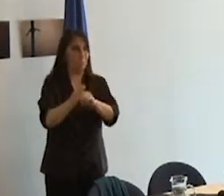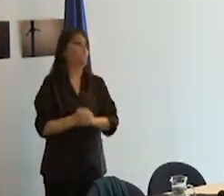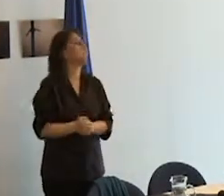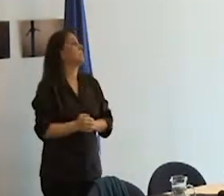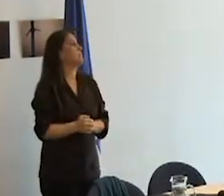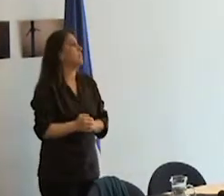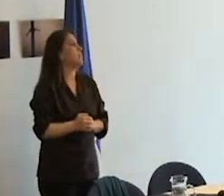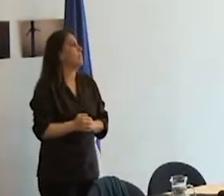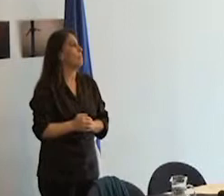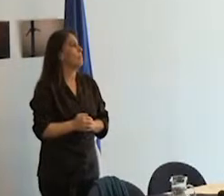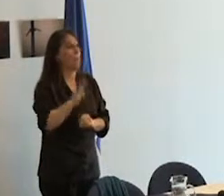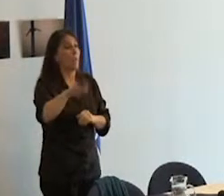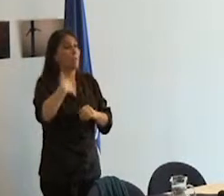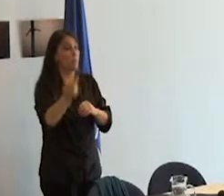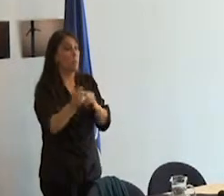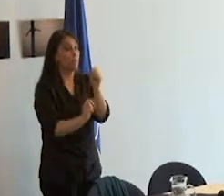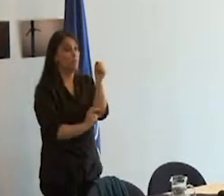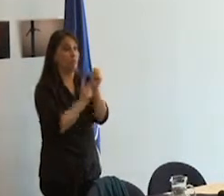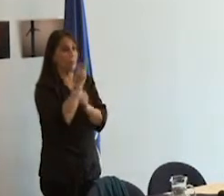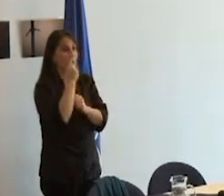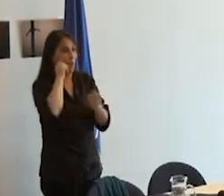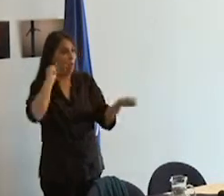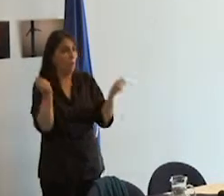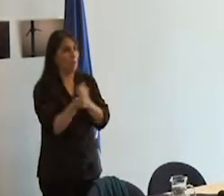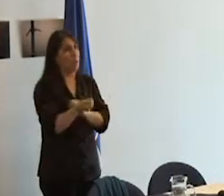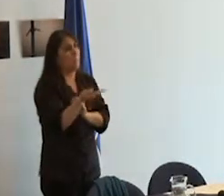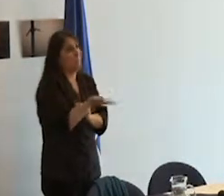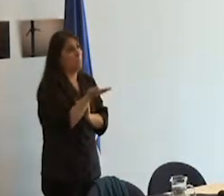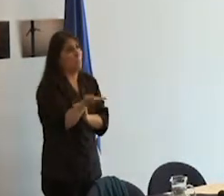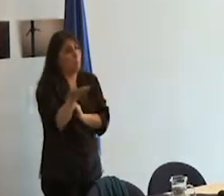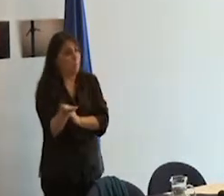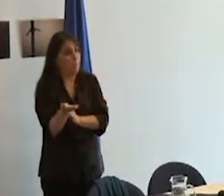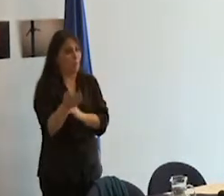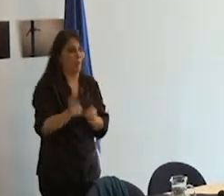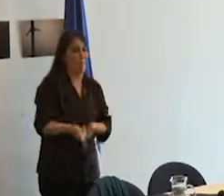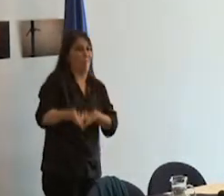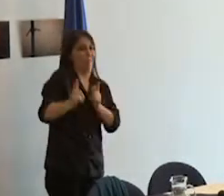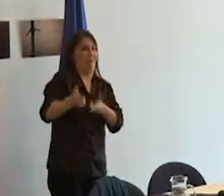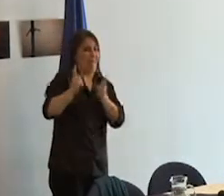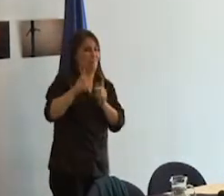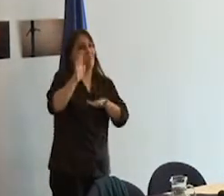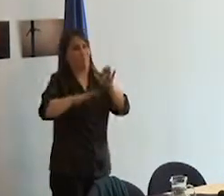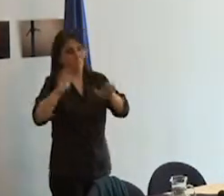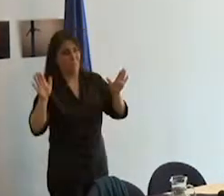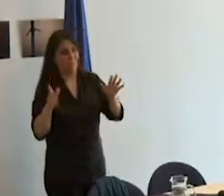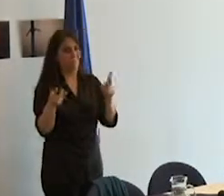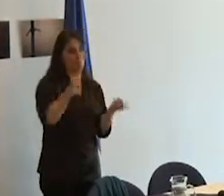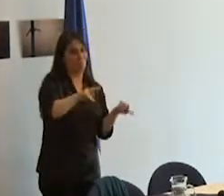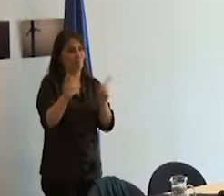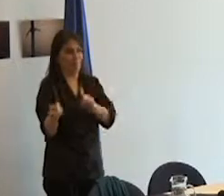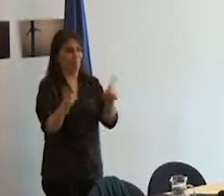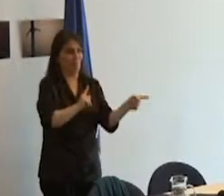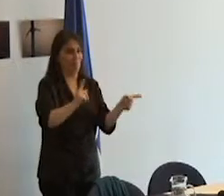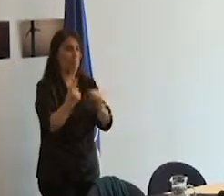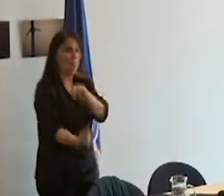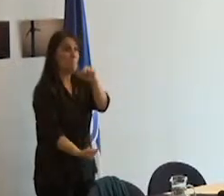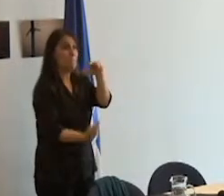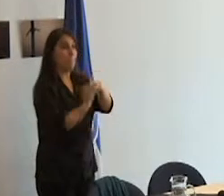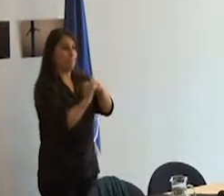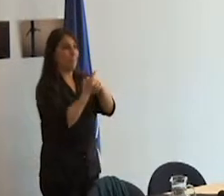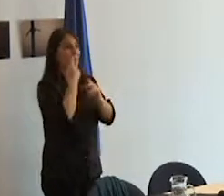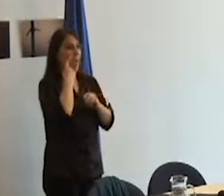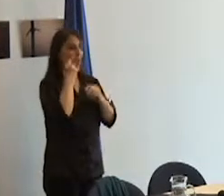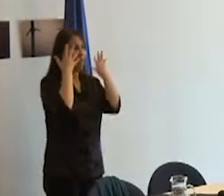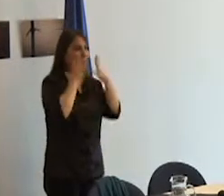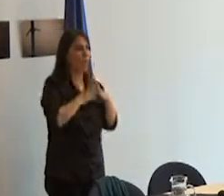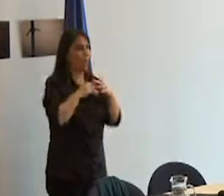Durante el Renacimiento pasan a ser objetos de caridad unas veces y de burla otras. Aparece entonces la figura del